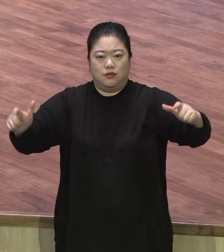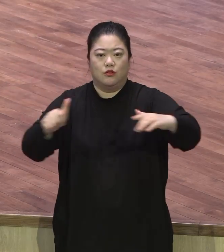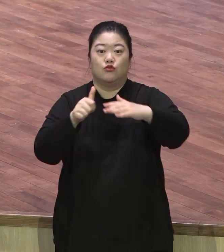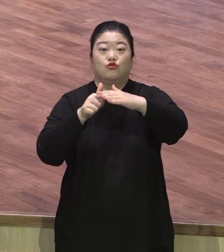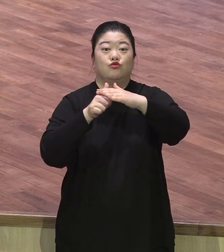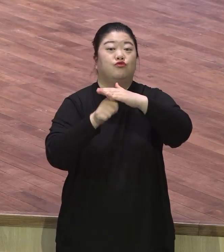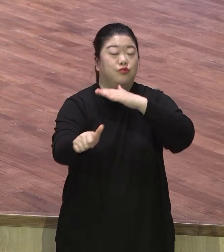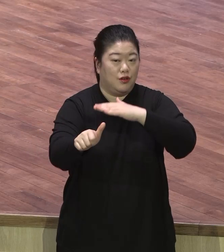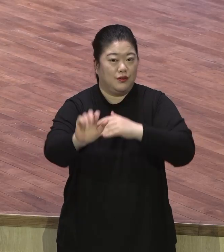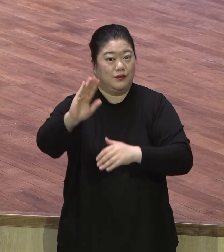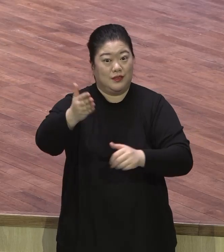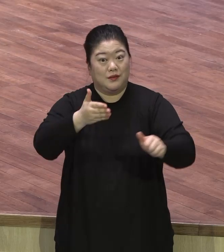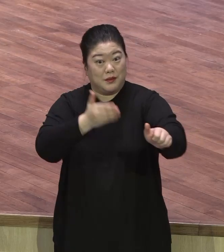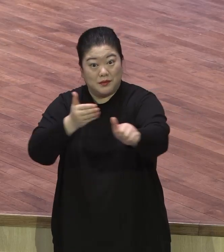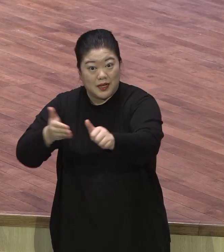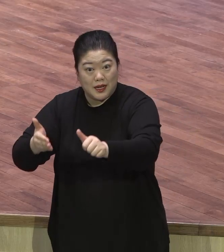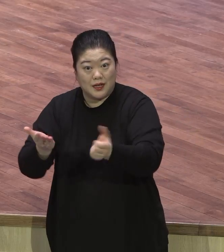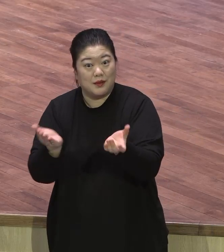되기를 제문으로 축복합니다